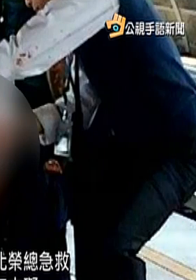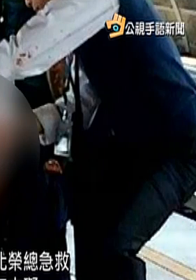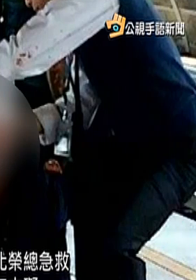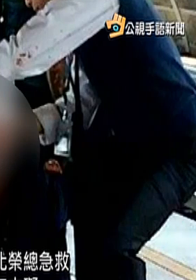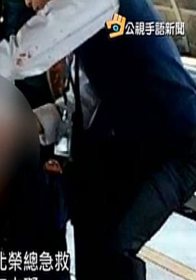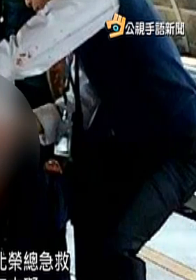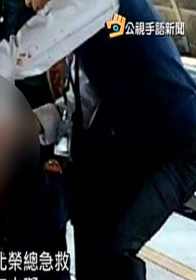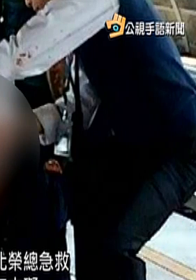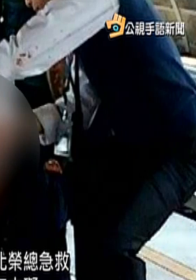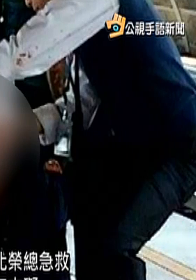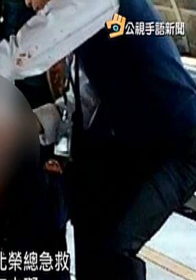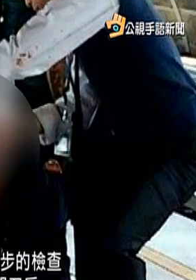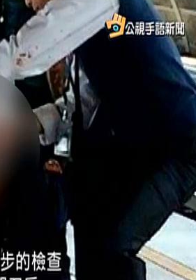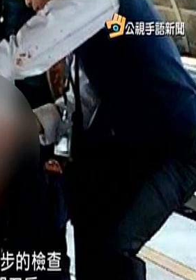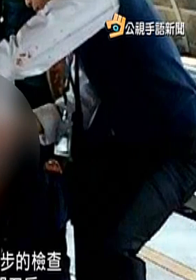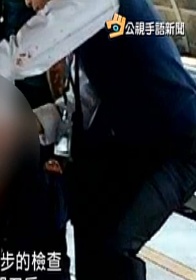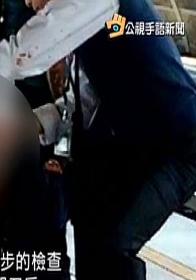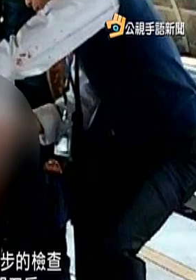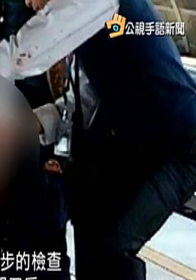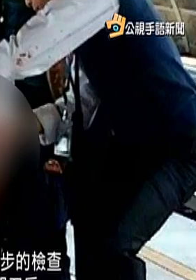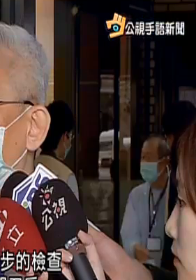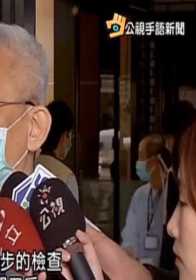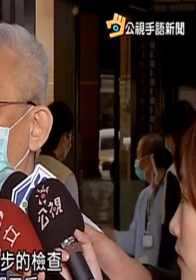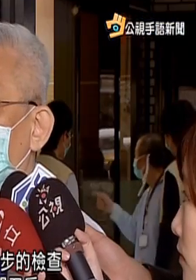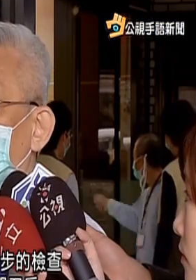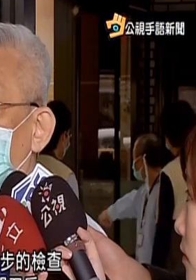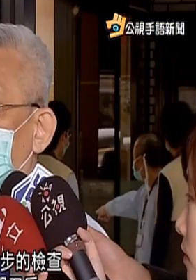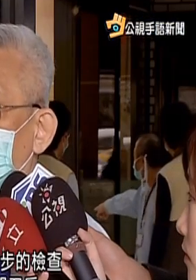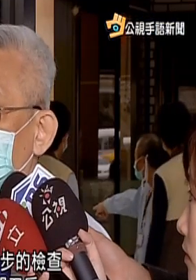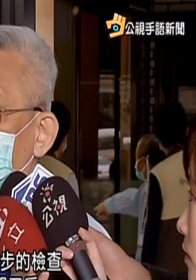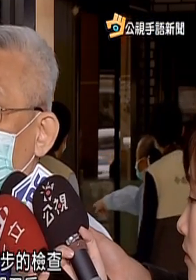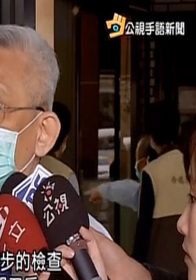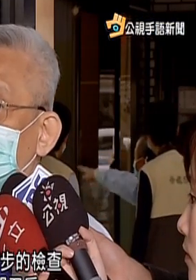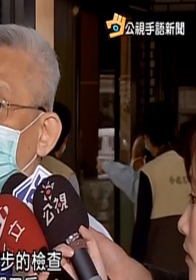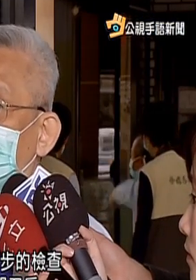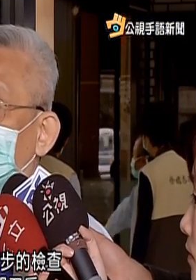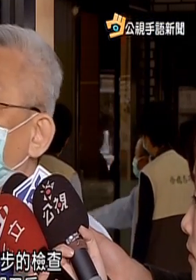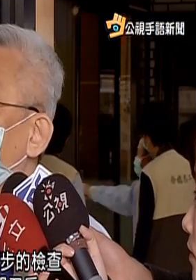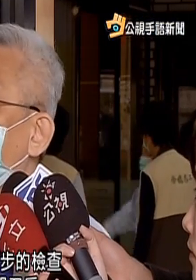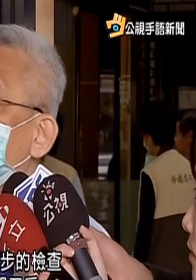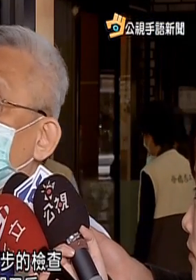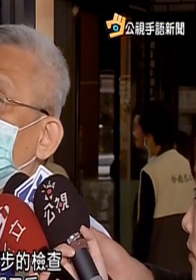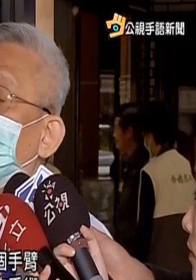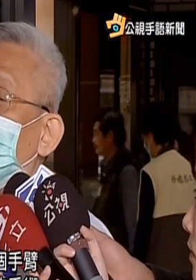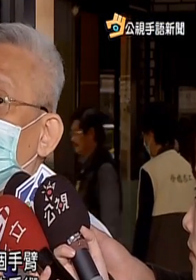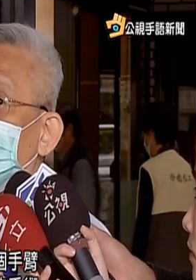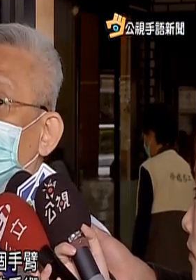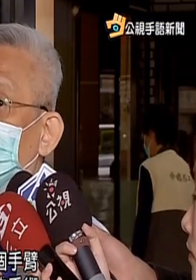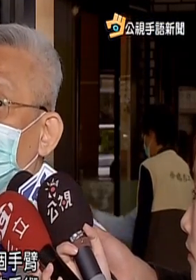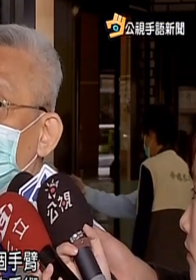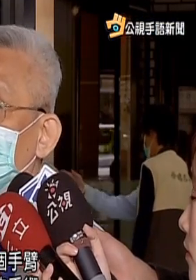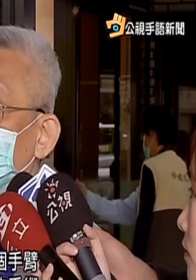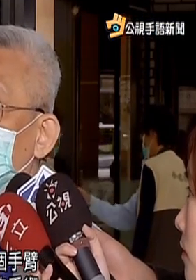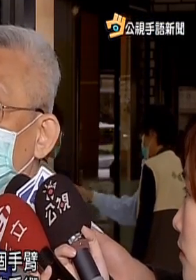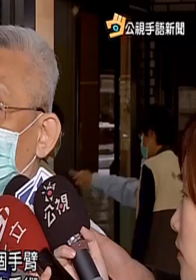没有大碍。 目前做过初步的检查，那准备进开刀房来做这个手背跟